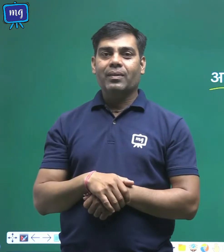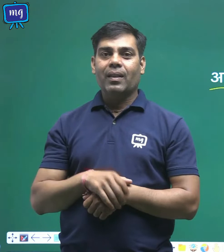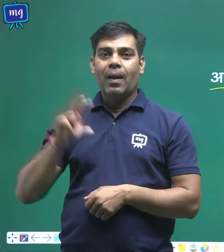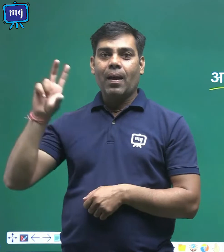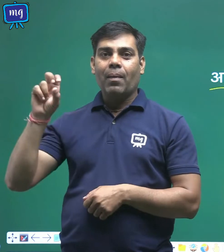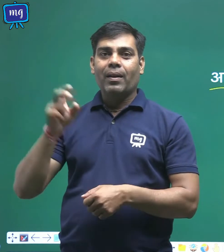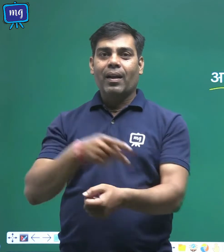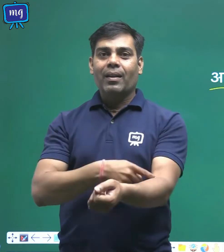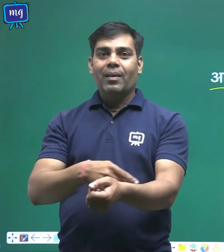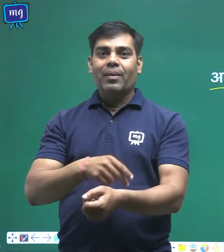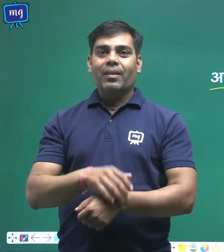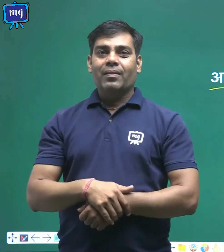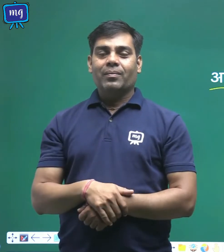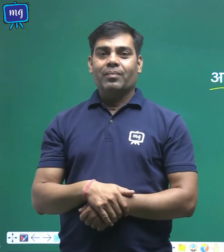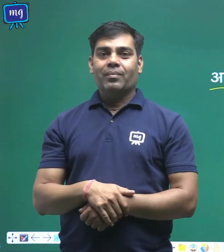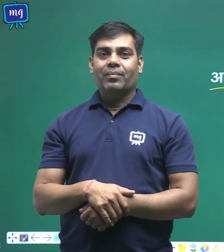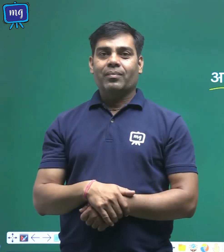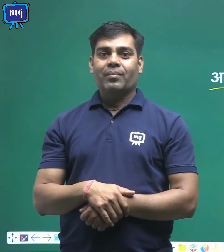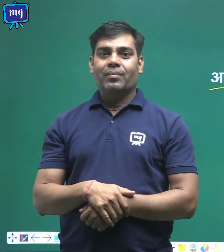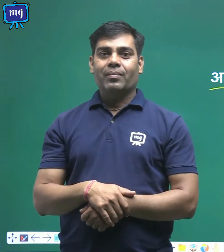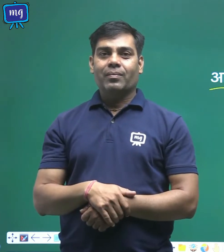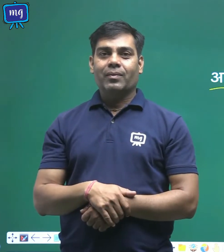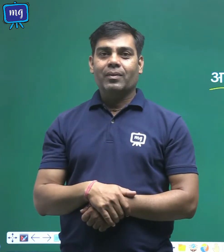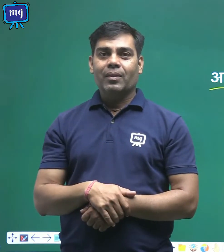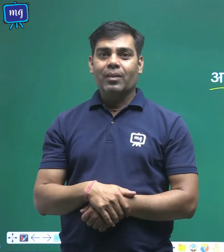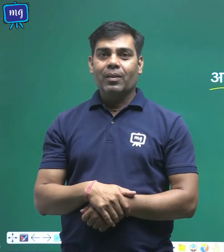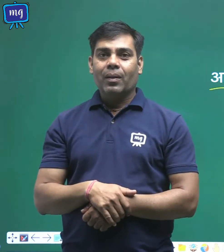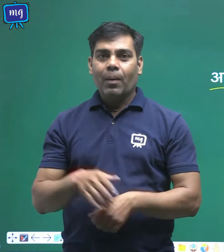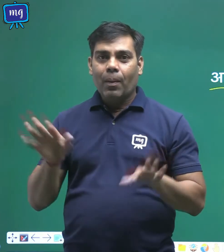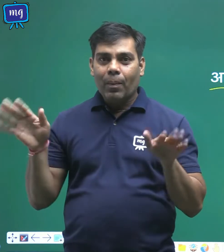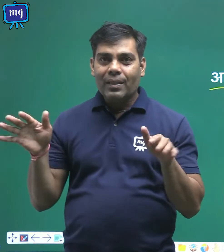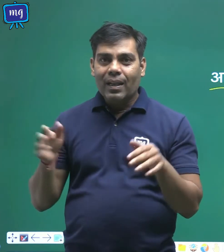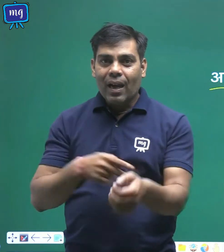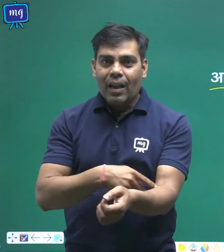पाठ का नाम है कुरज री विनती।